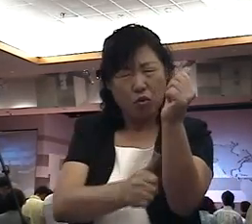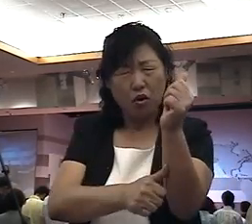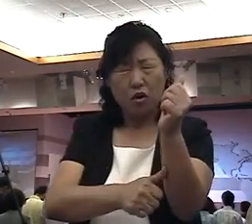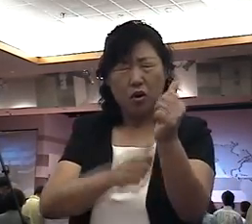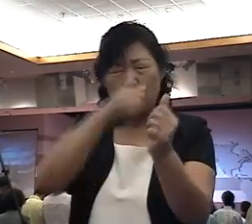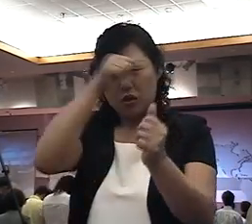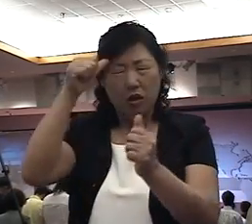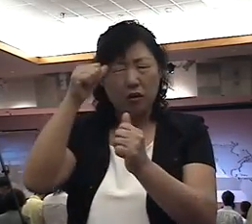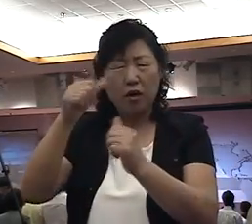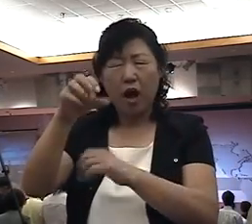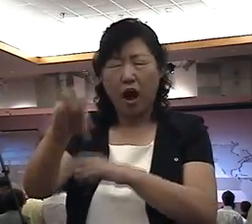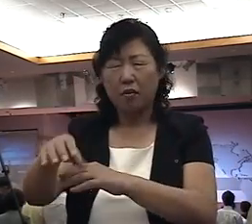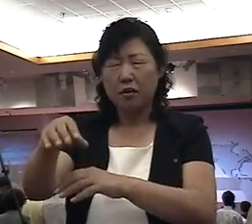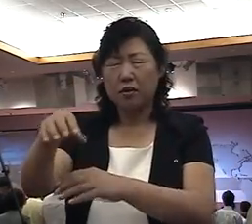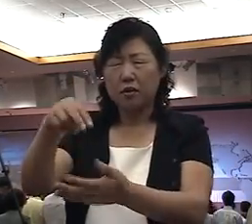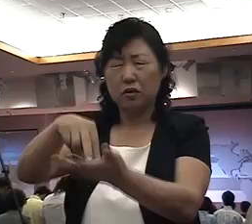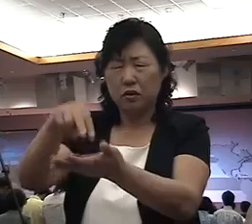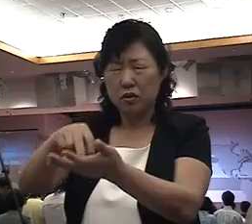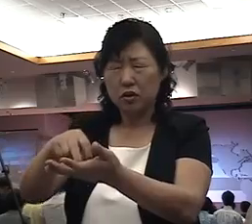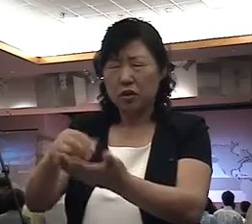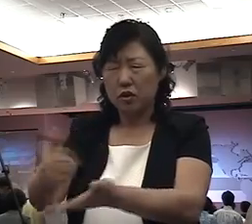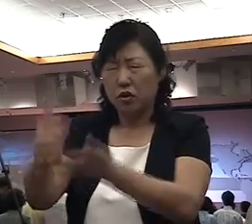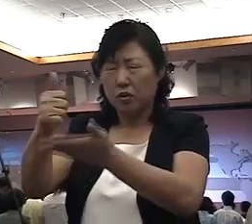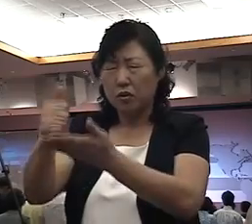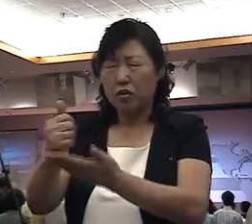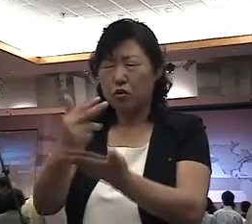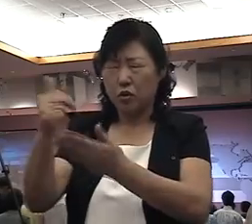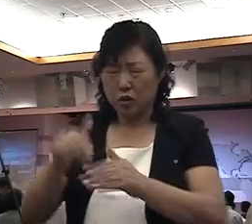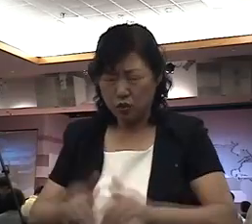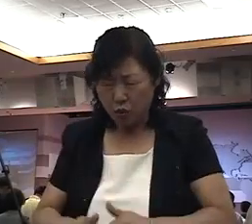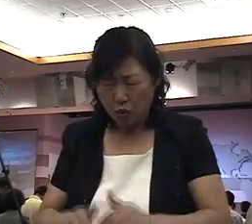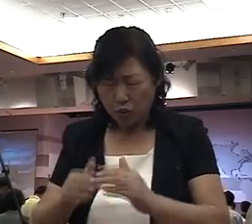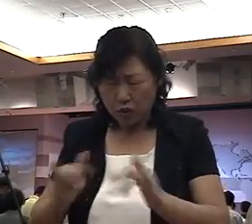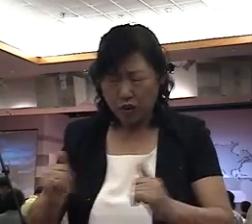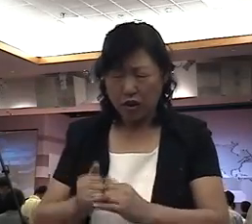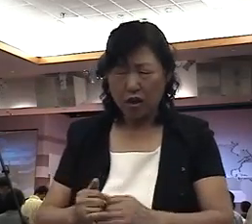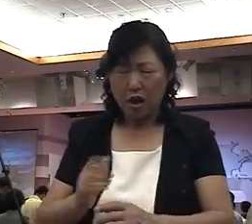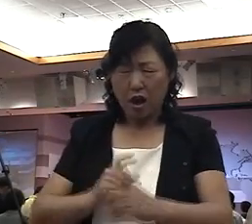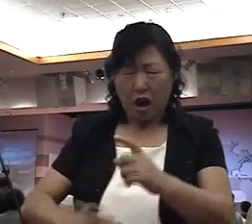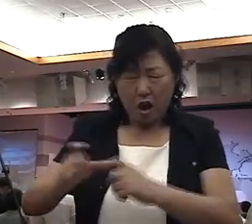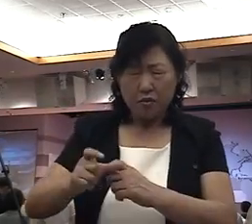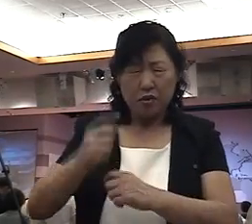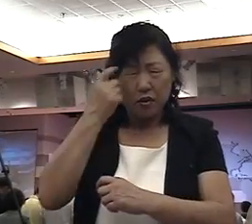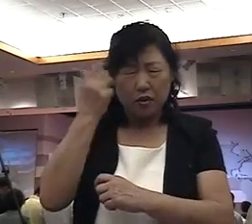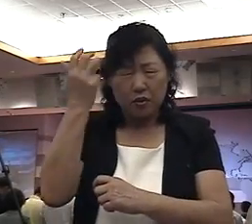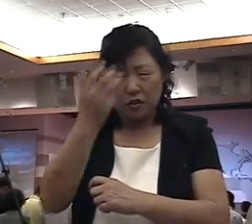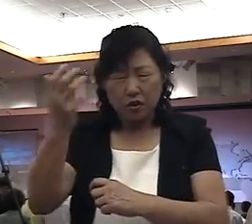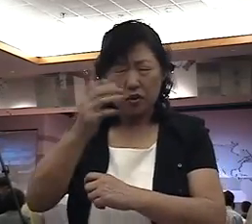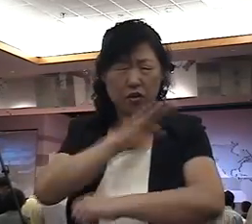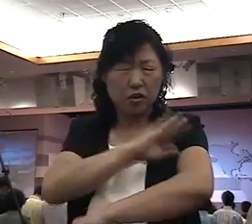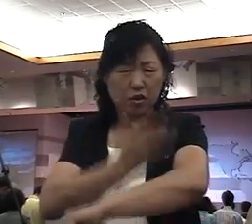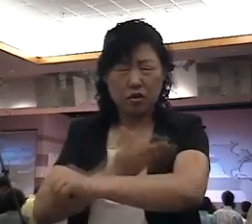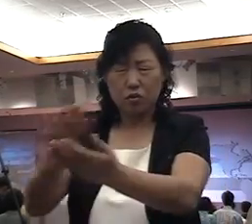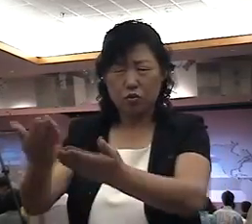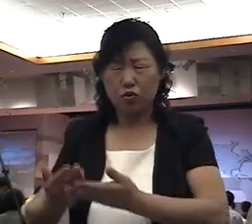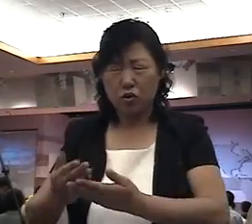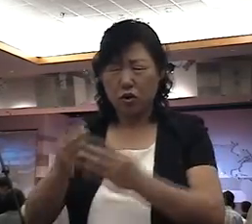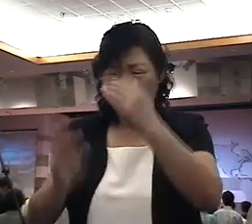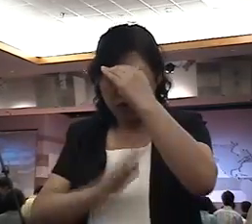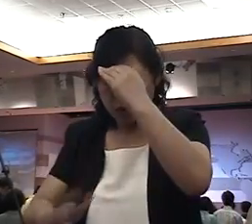앞장서서 섬기시는 주의 종들에게 갑절의 성령의 능력을 주사 주의 몸된 교회와 성도들을 섬기기에 부족함이